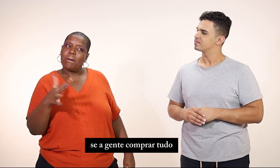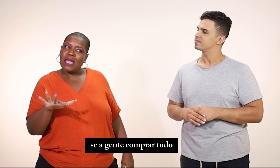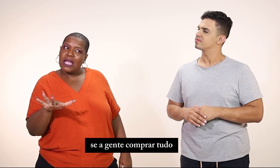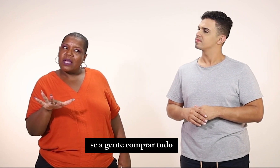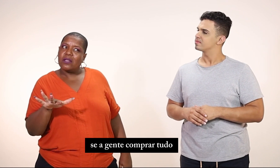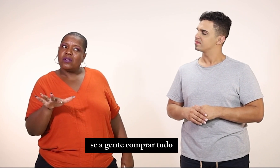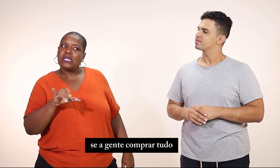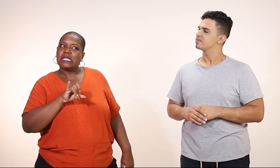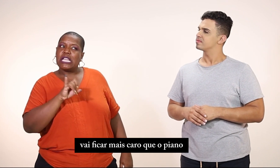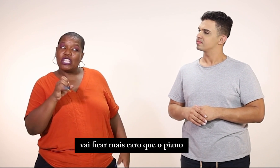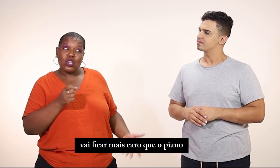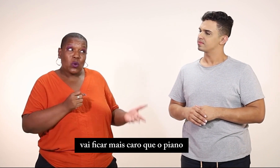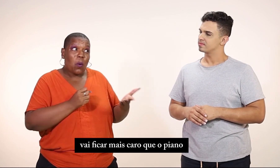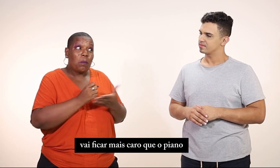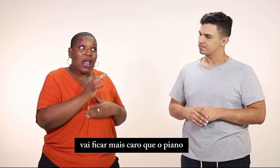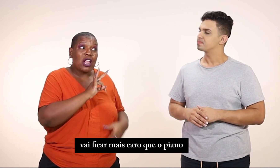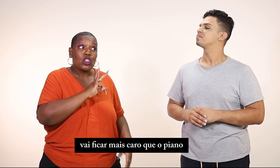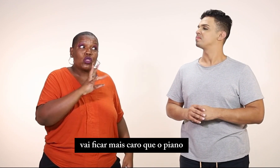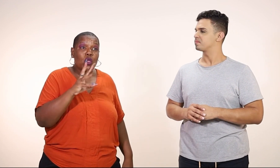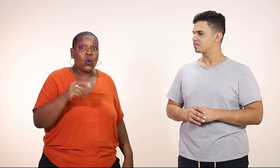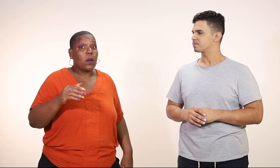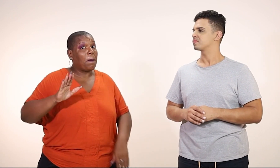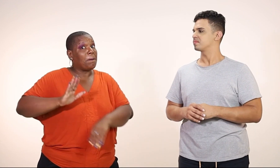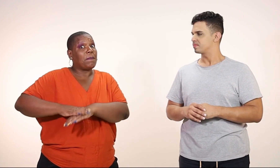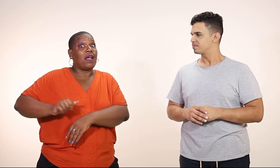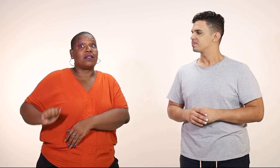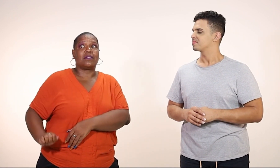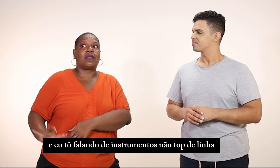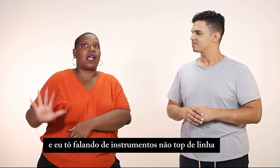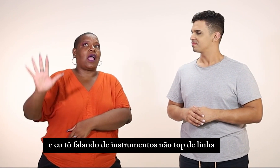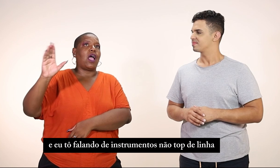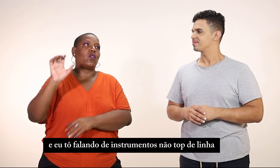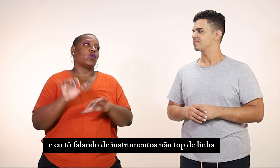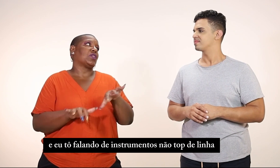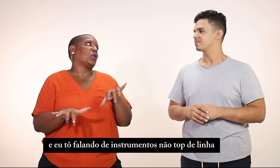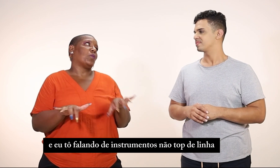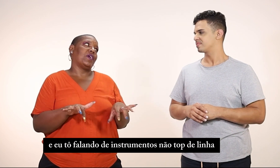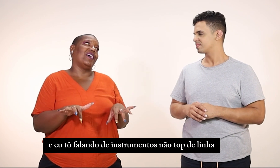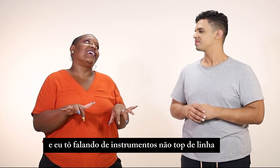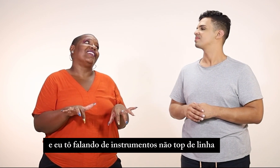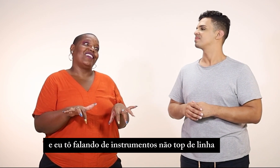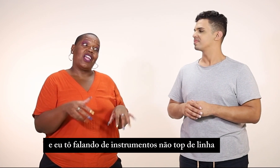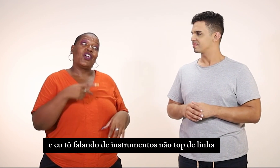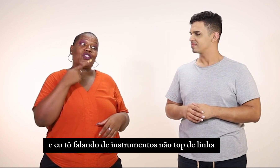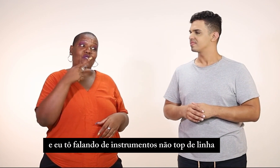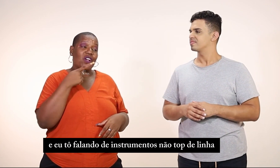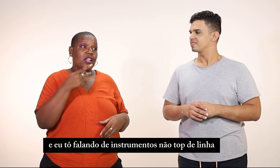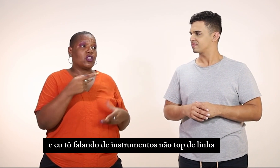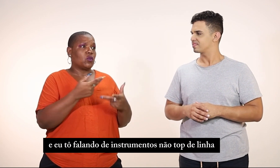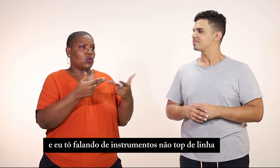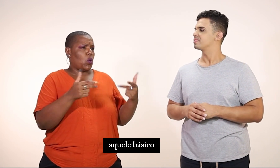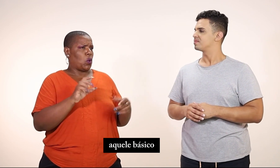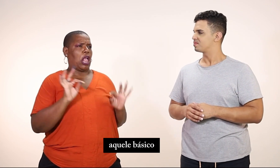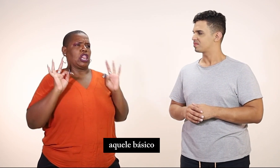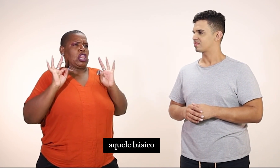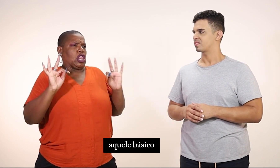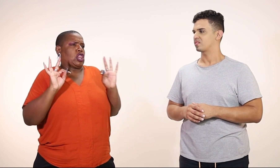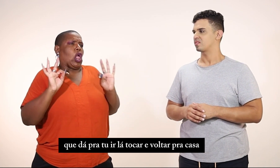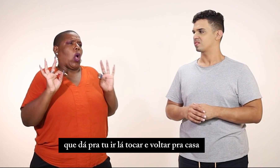comprar tudo, vai ficar mais caro que o piano. E eu tô falando de instrumentos não top de linha. Aquele básico que dá pra tu ir